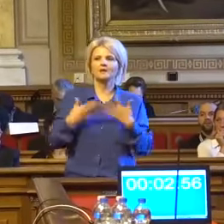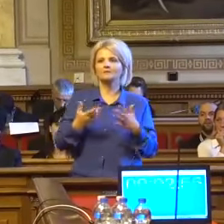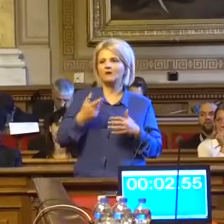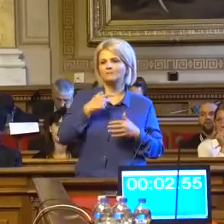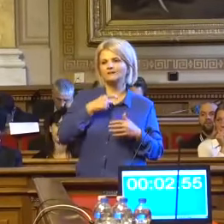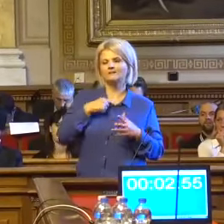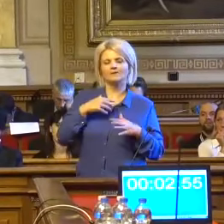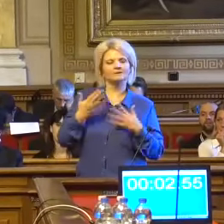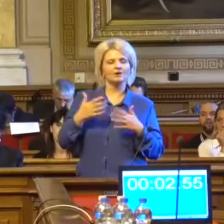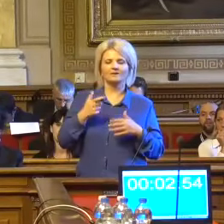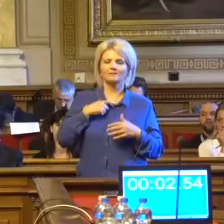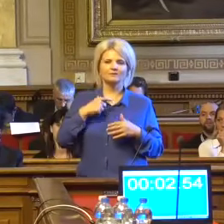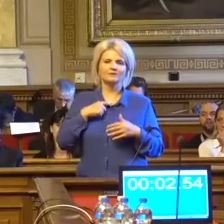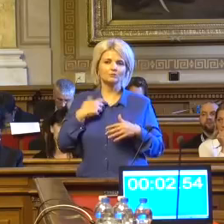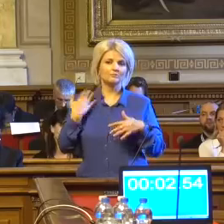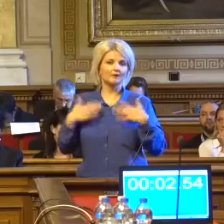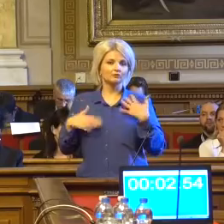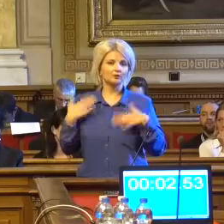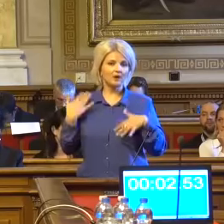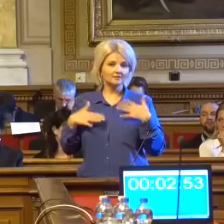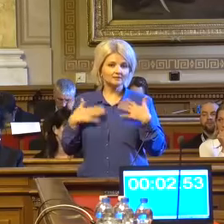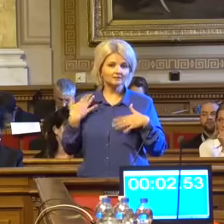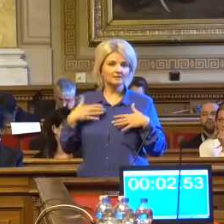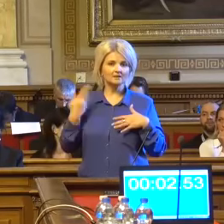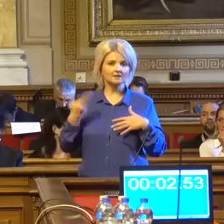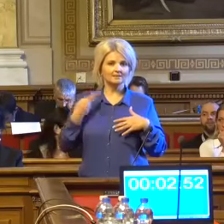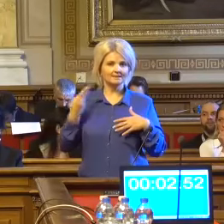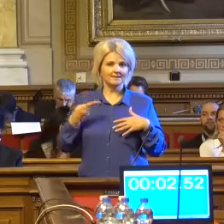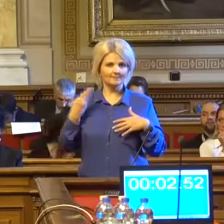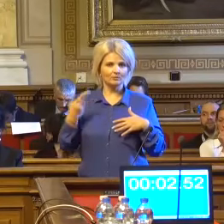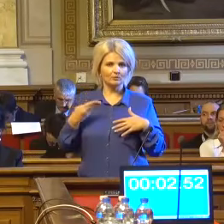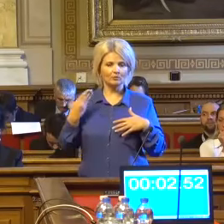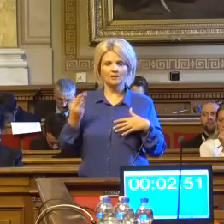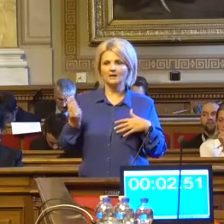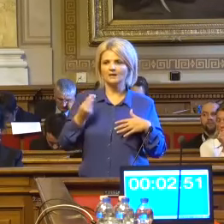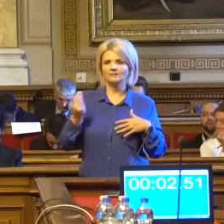a standnak a beszámolóját, ugye, hogy miért annyi a